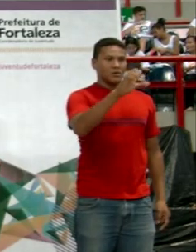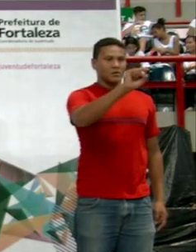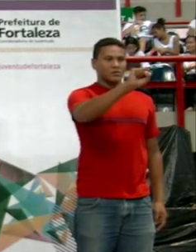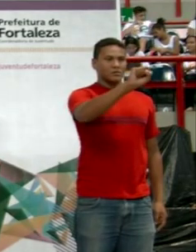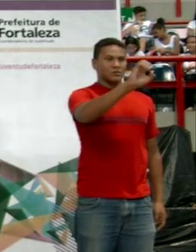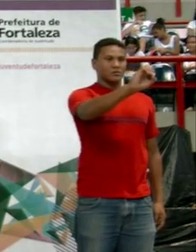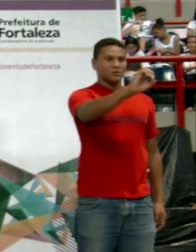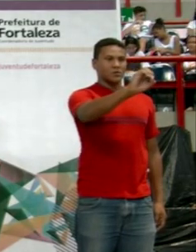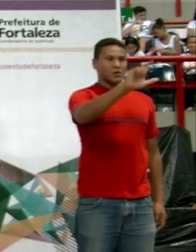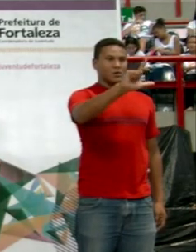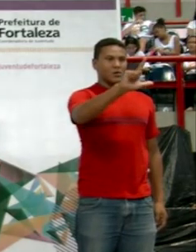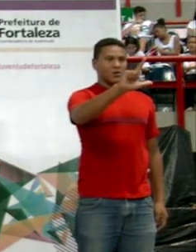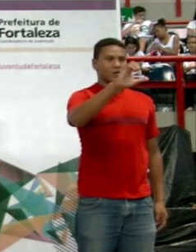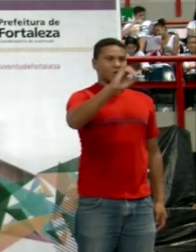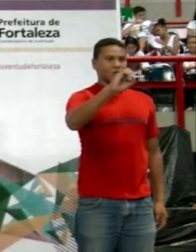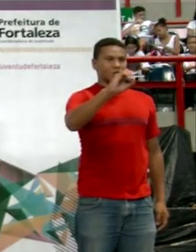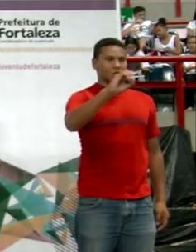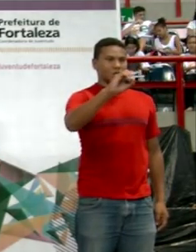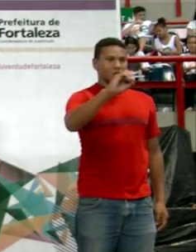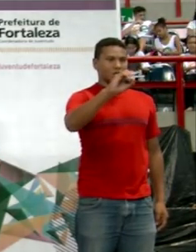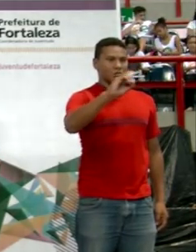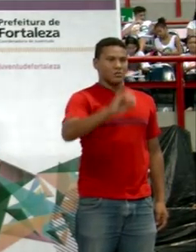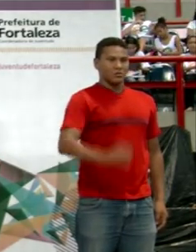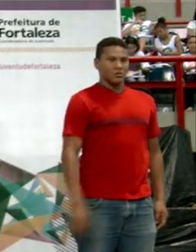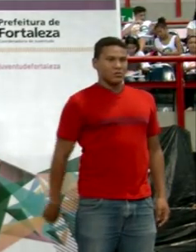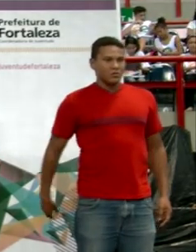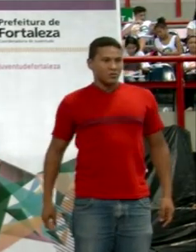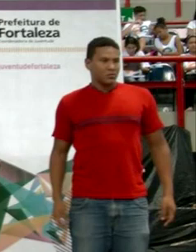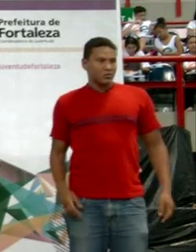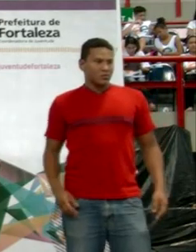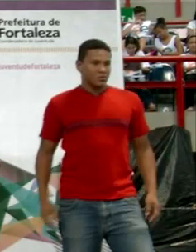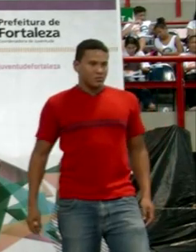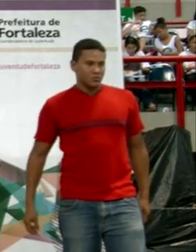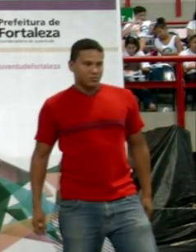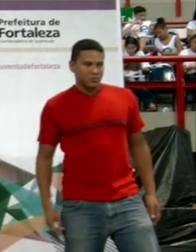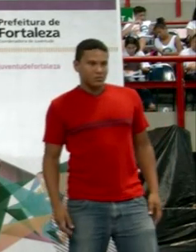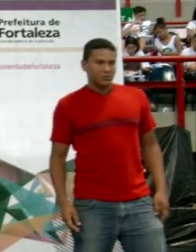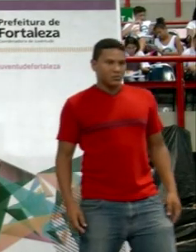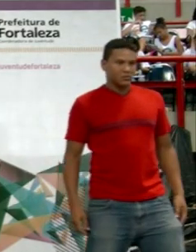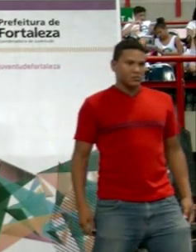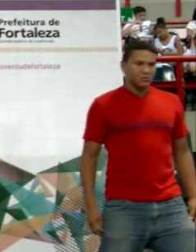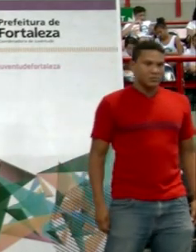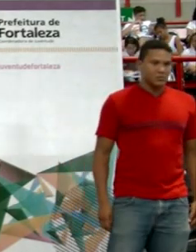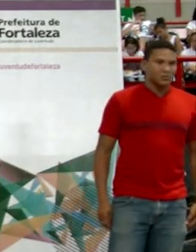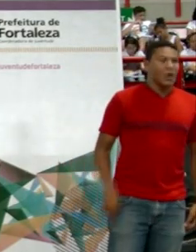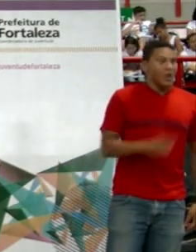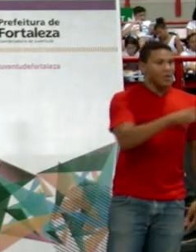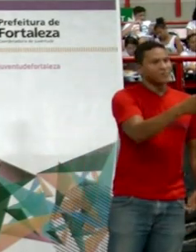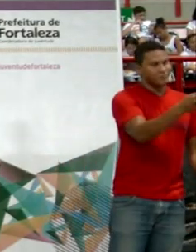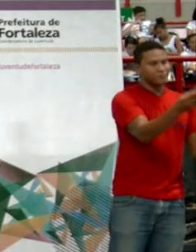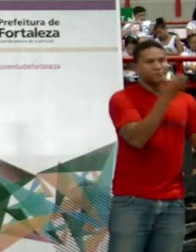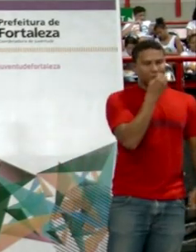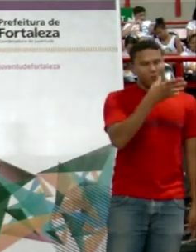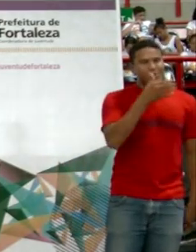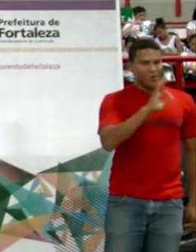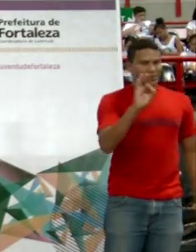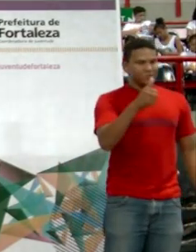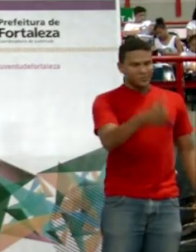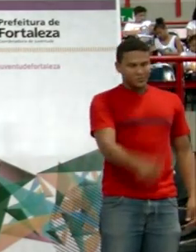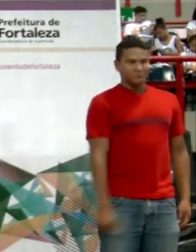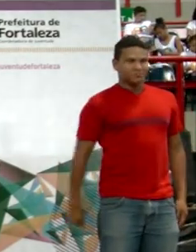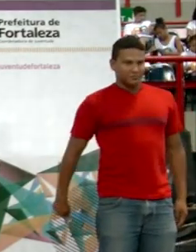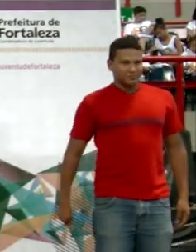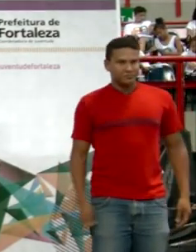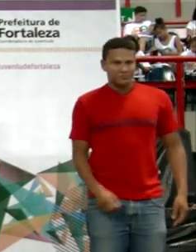que faz a correção do solo. Alguém tinha levantado a mão aqui? Beleza? Resolvido? Jóia. Gente, então é isso. Os demais exercícios